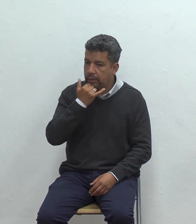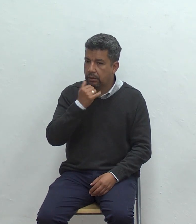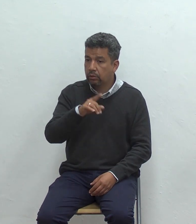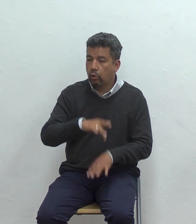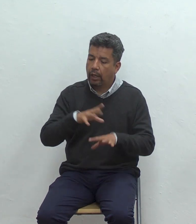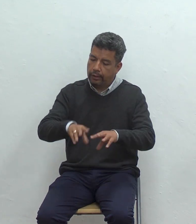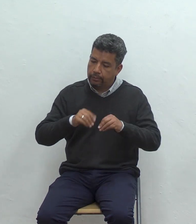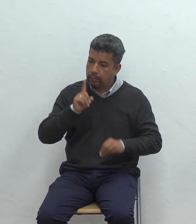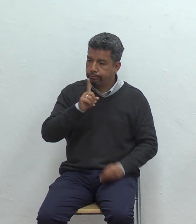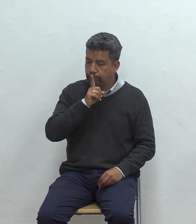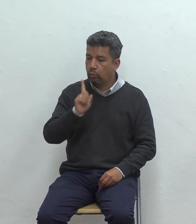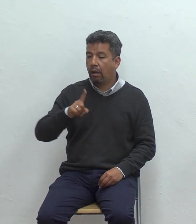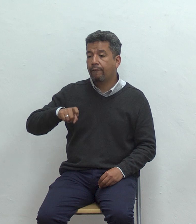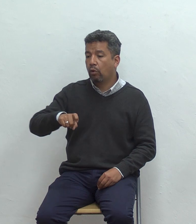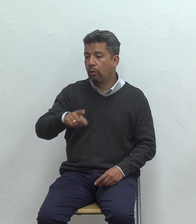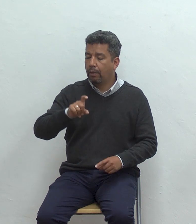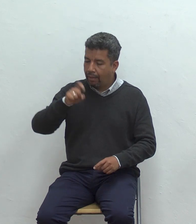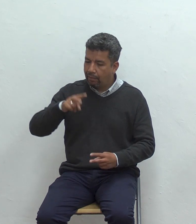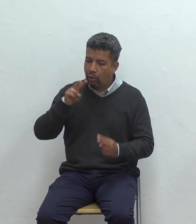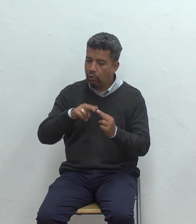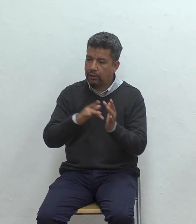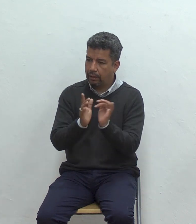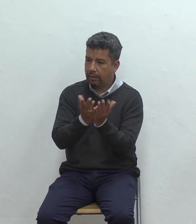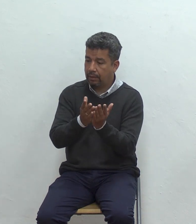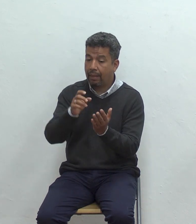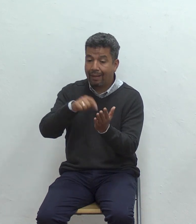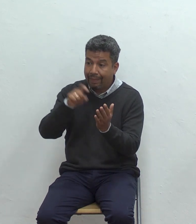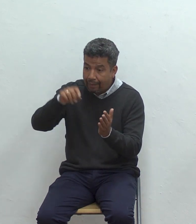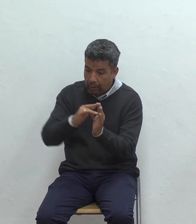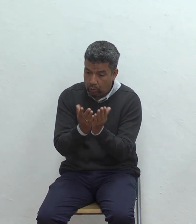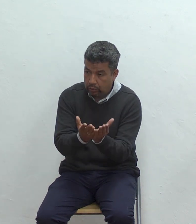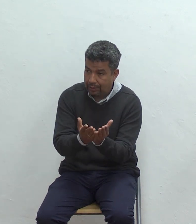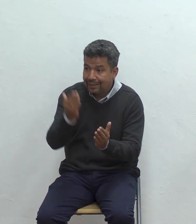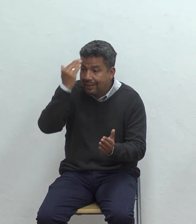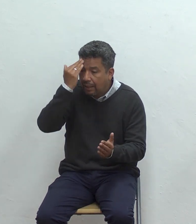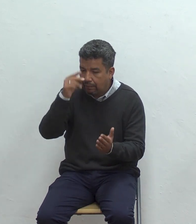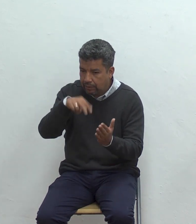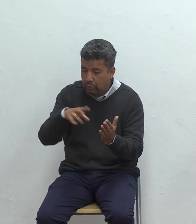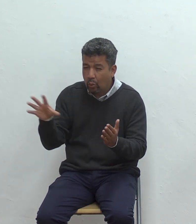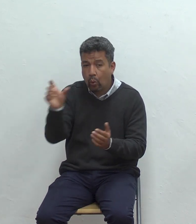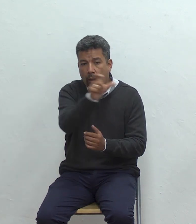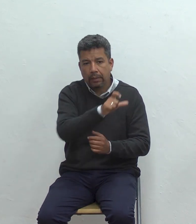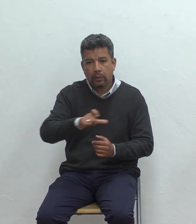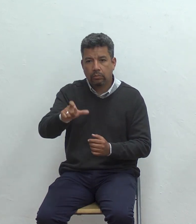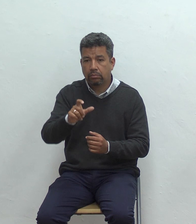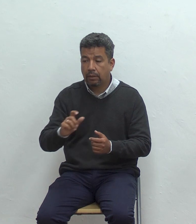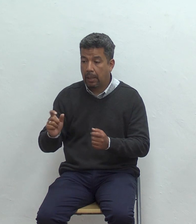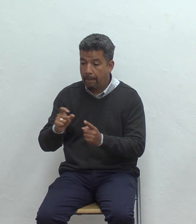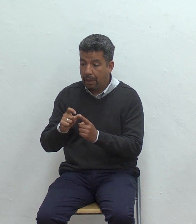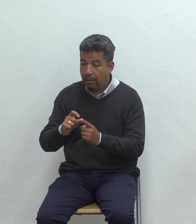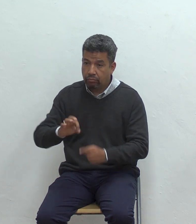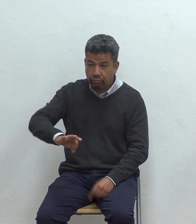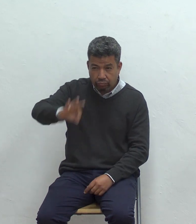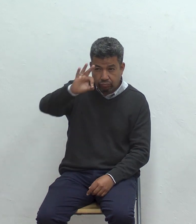toca aceptar por flojo. Pero tiene que conocer. La Biblia tiene que conocer. Sépalo. Todas las personas que están llevando la palabra